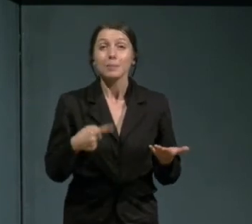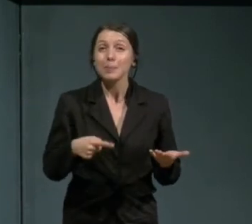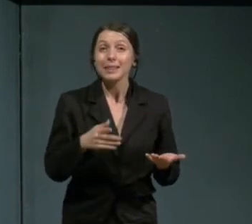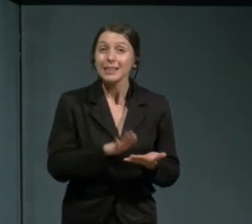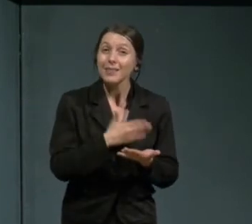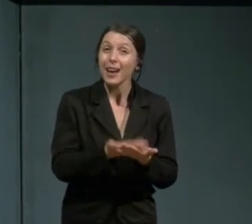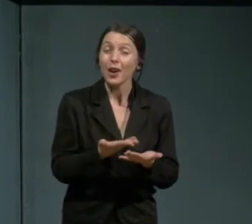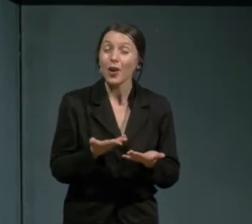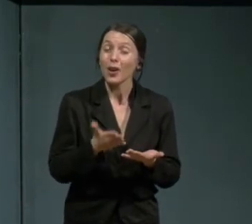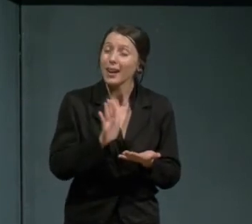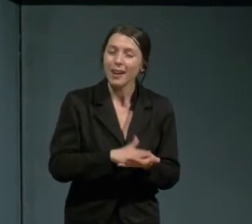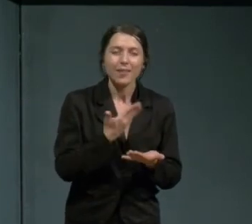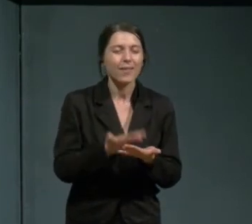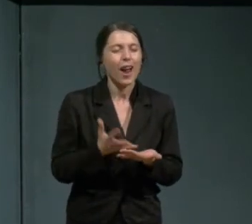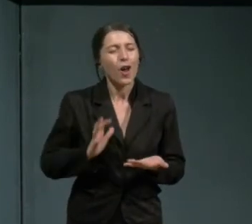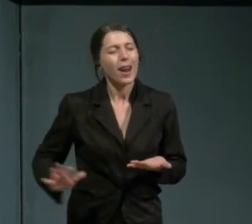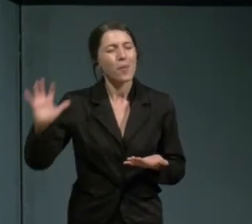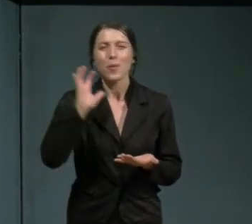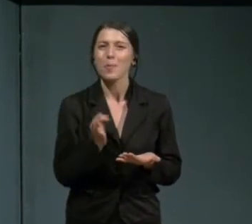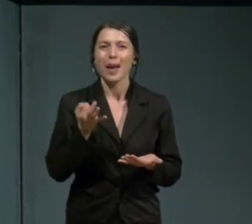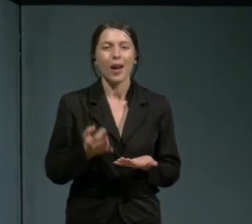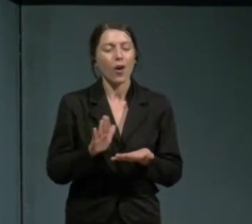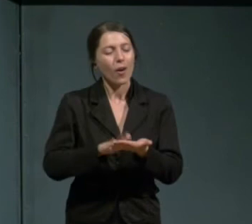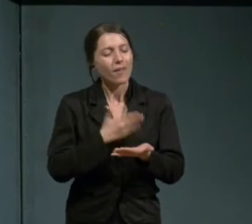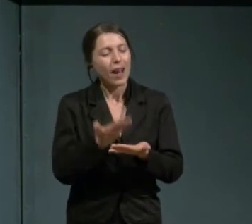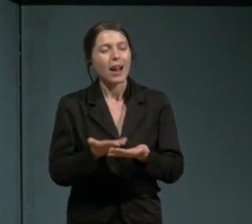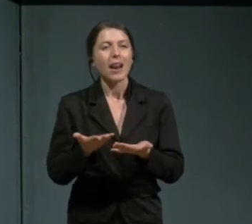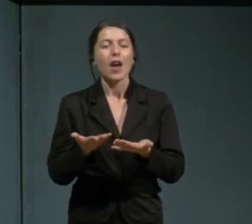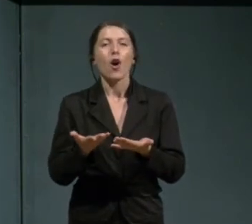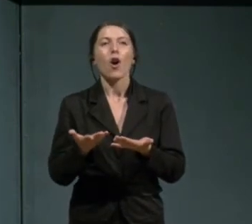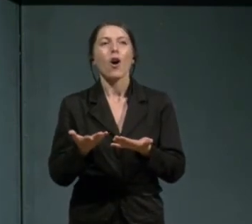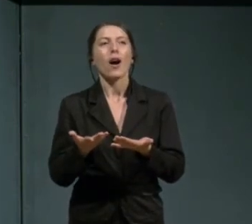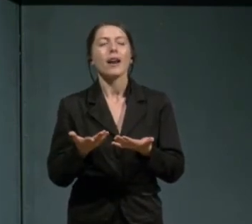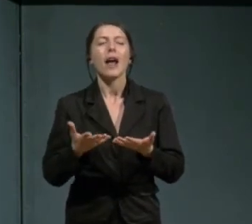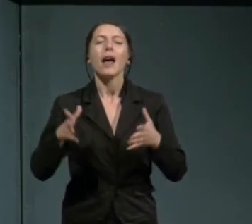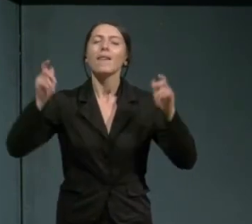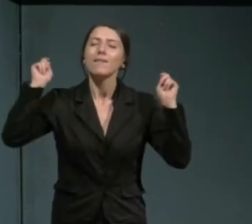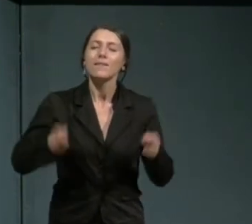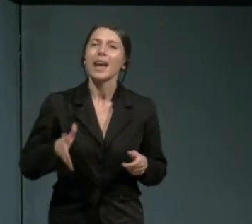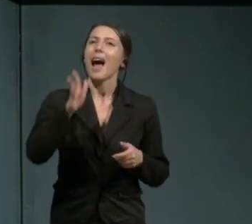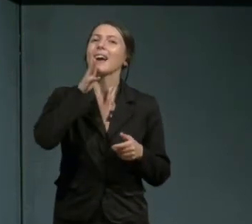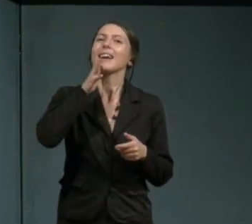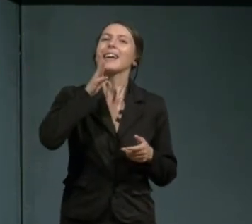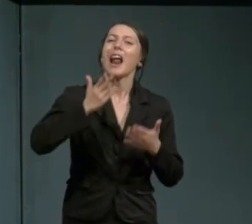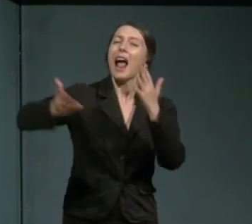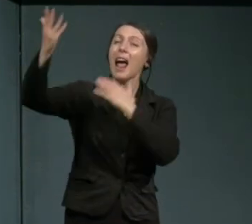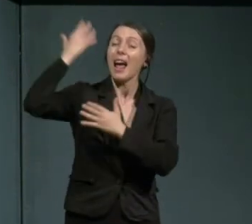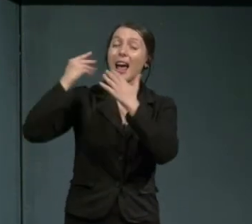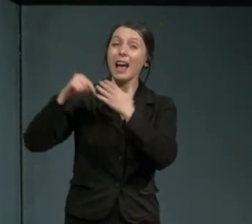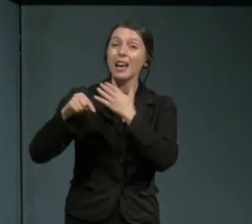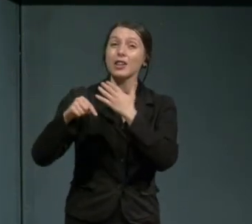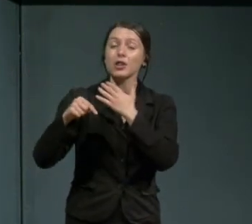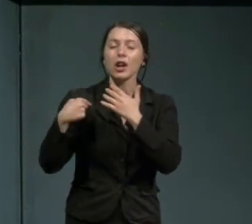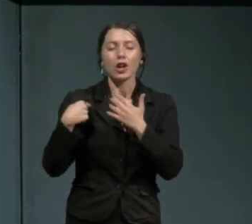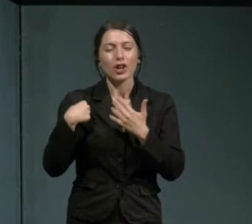valore totalmente europeo un valore modellato nell'antichità nella grecia antica io ho